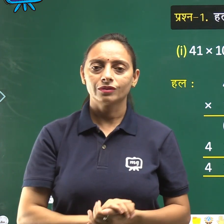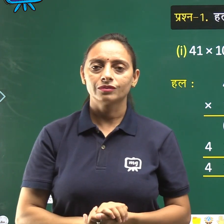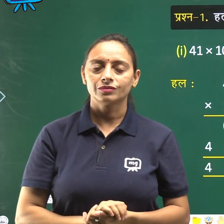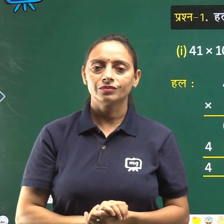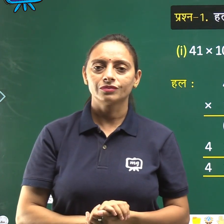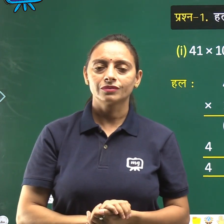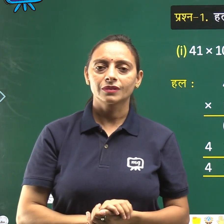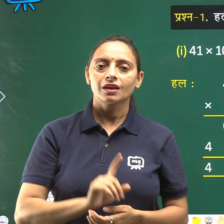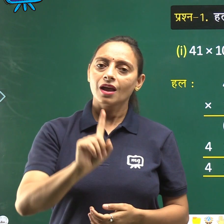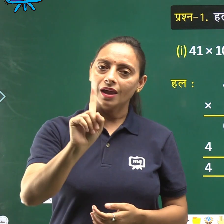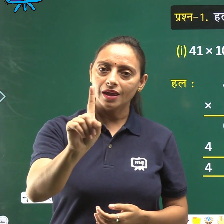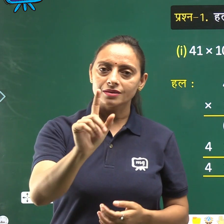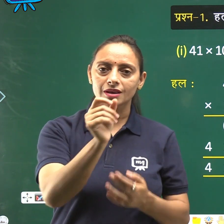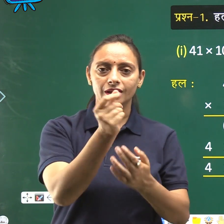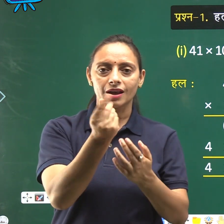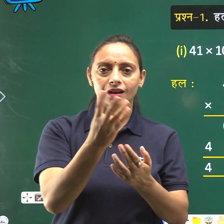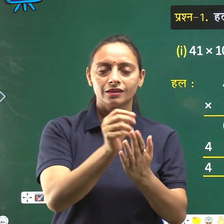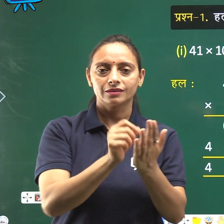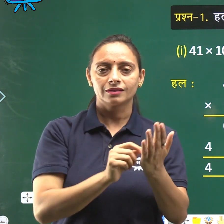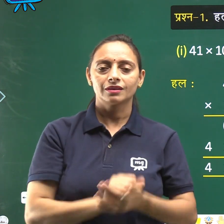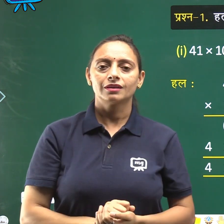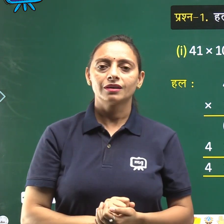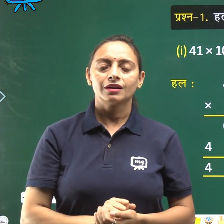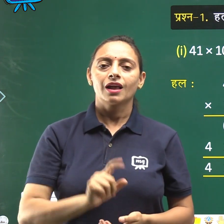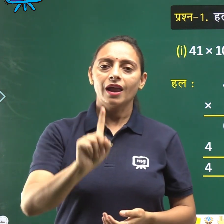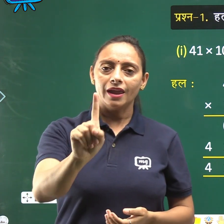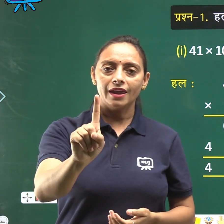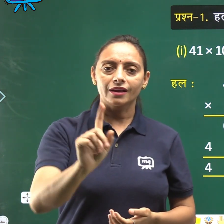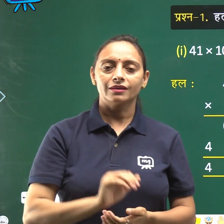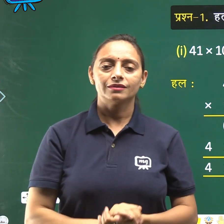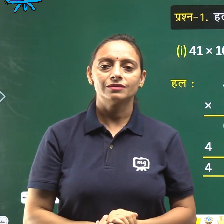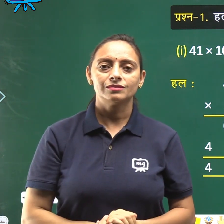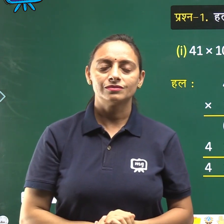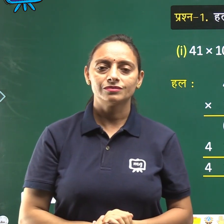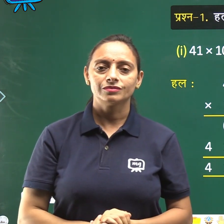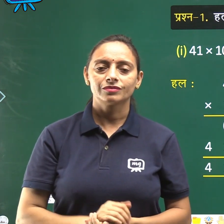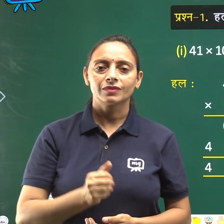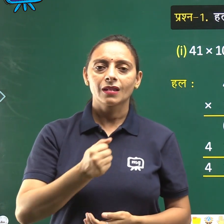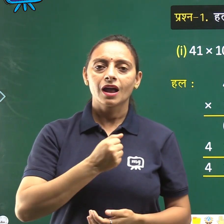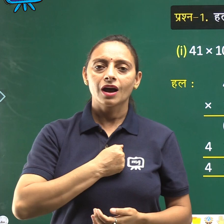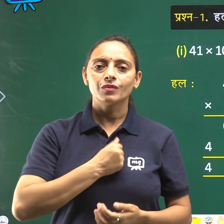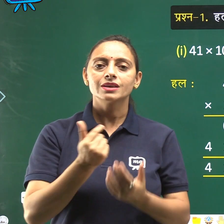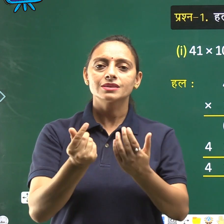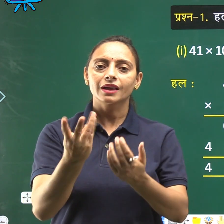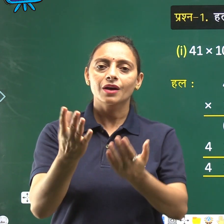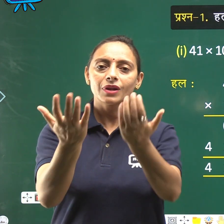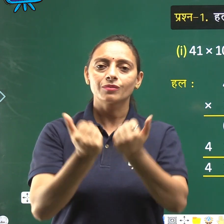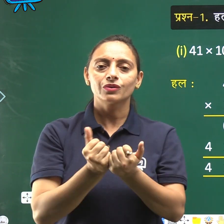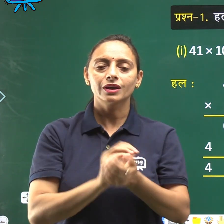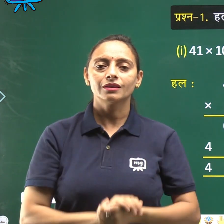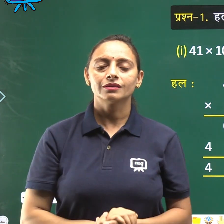खाली एक संख्या लिखी है, हम लिखेंगे 1। हमें संख्या प्राप्त हुई